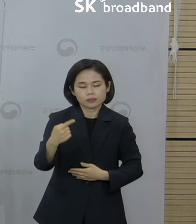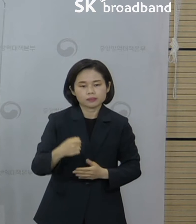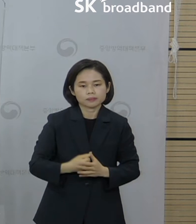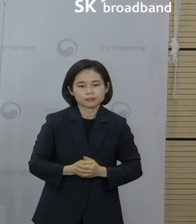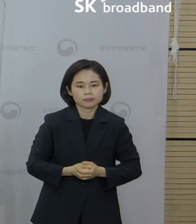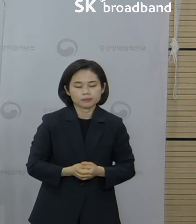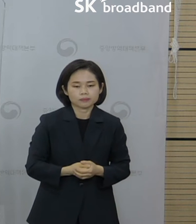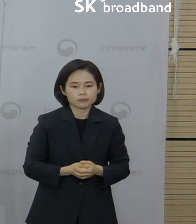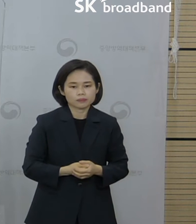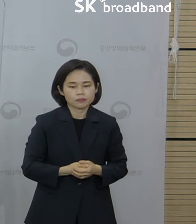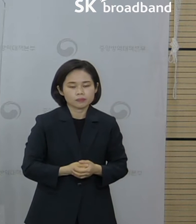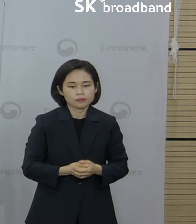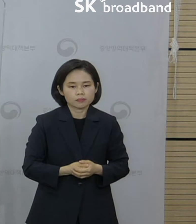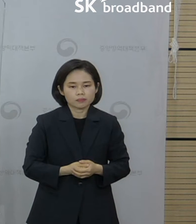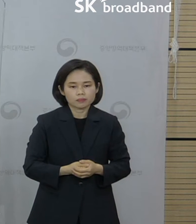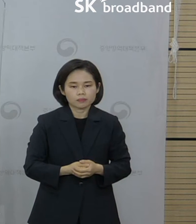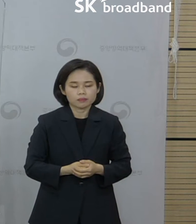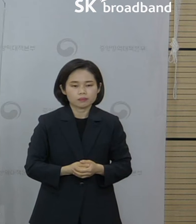확진자를 발견하였습니다.